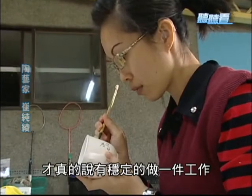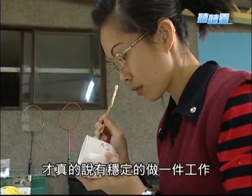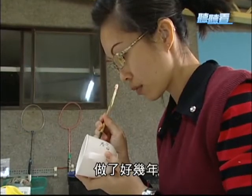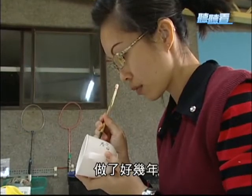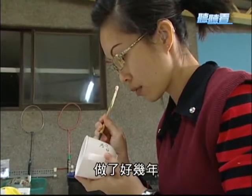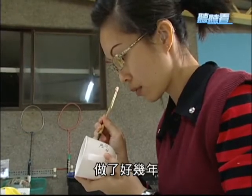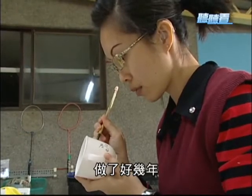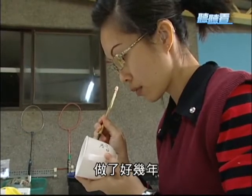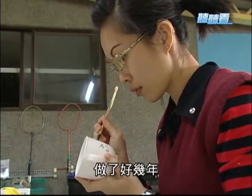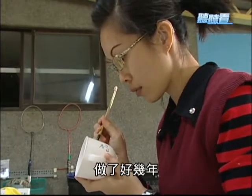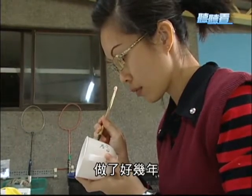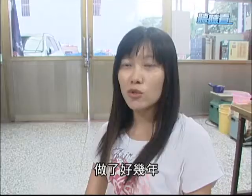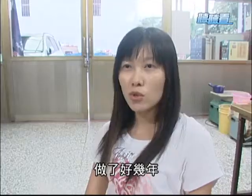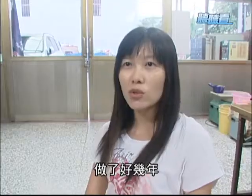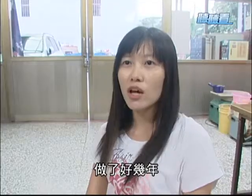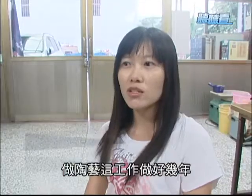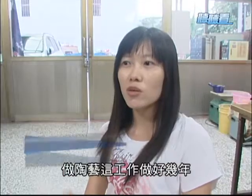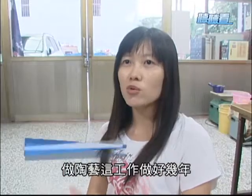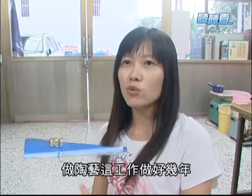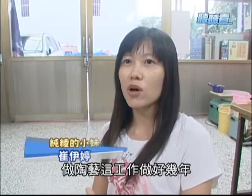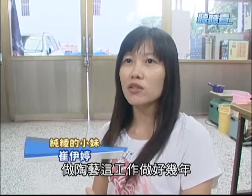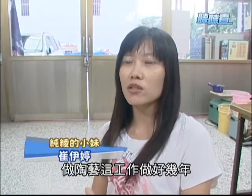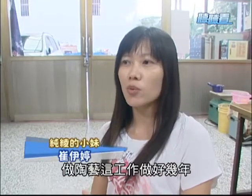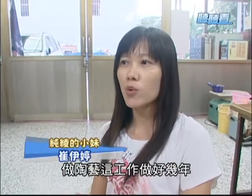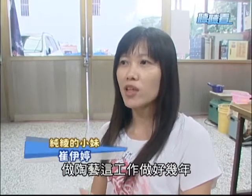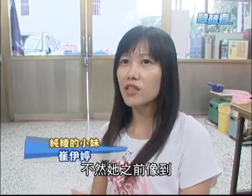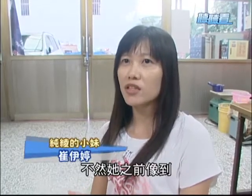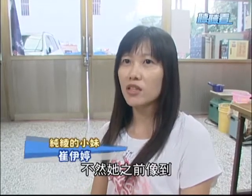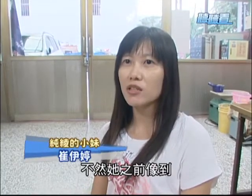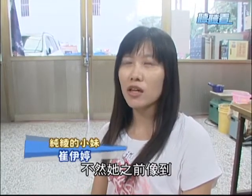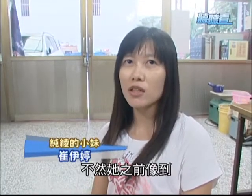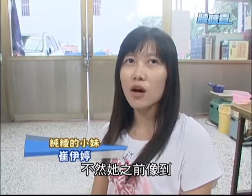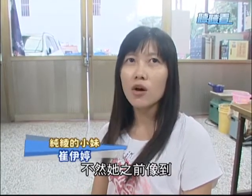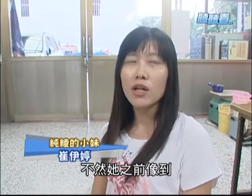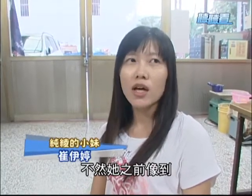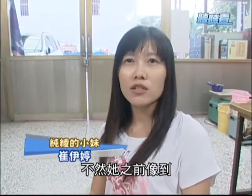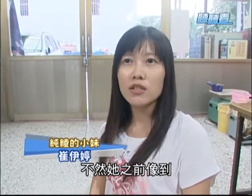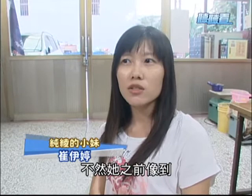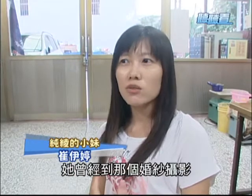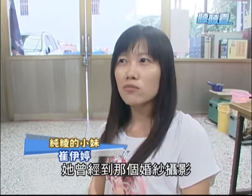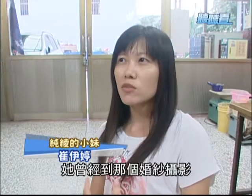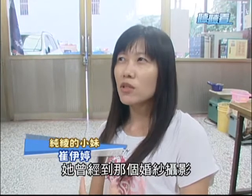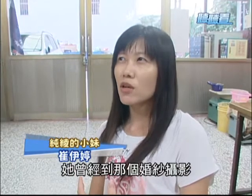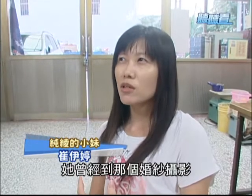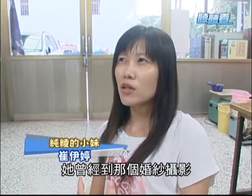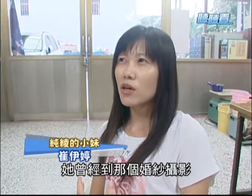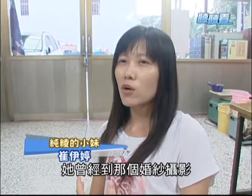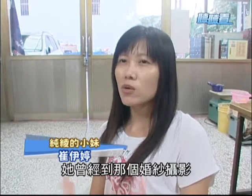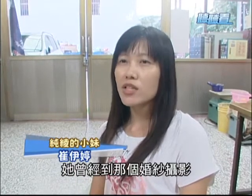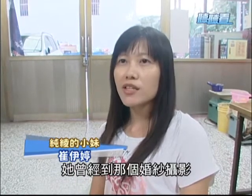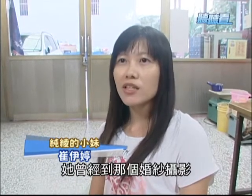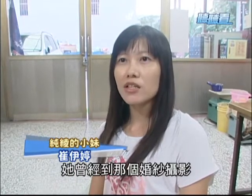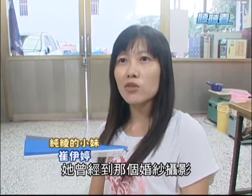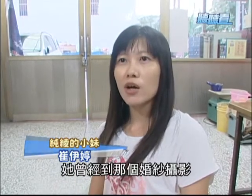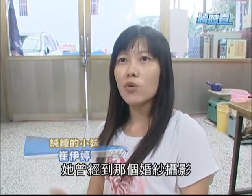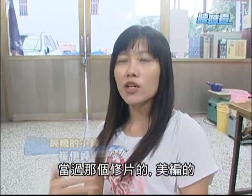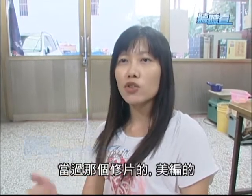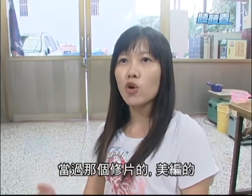了好几年，做陶艺这个工作做好几年。不然他之前像到他曾经到那个婚纱摄影当过那个修